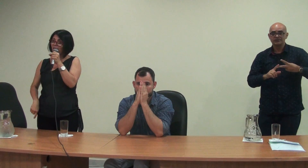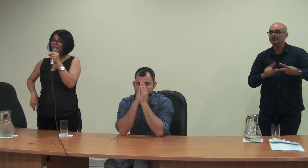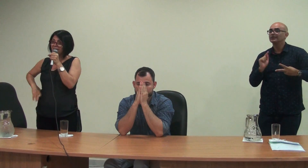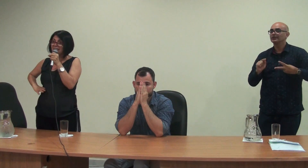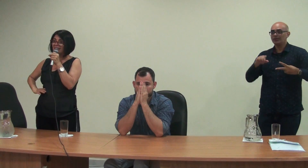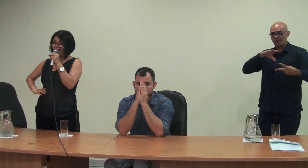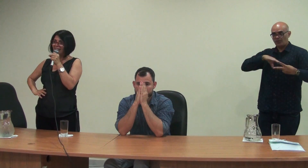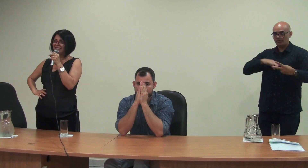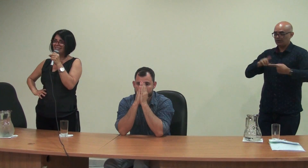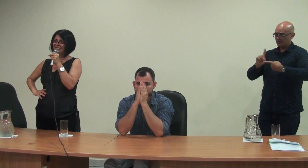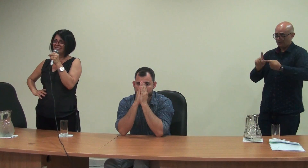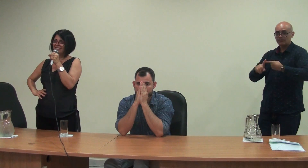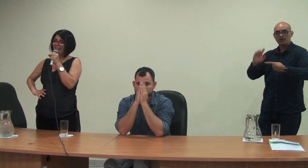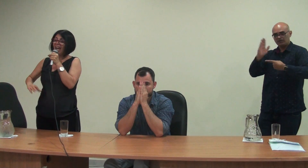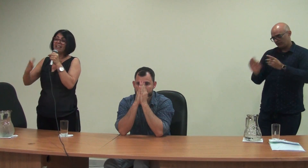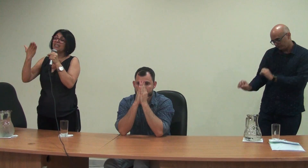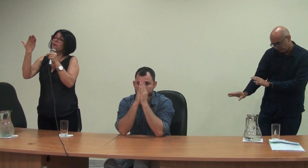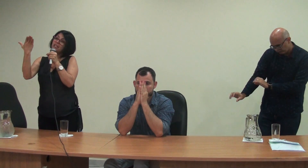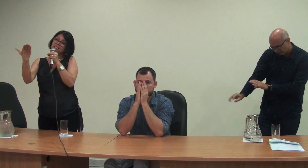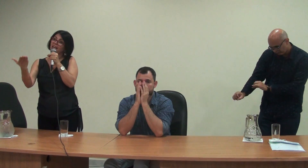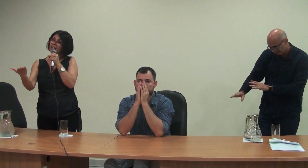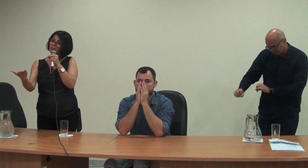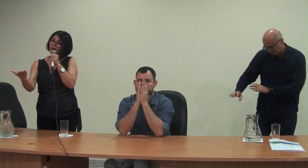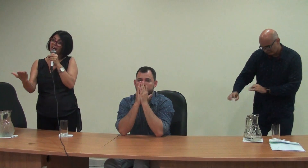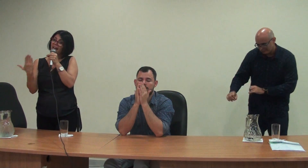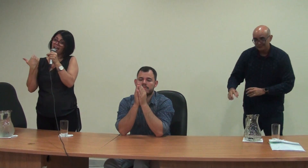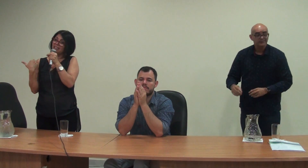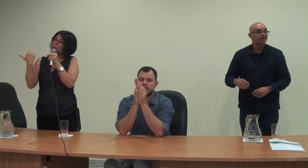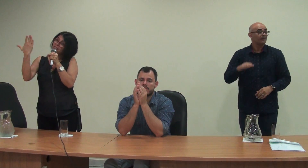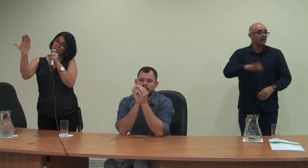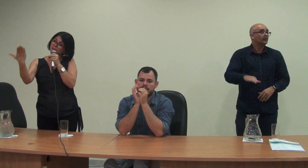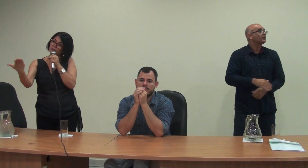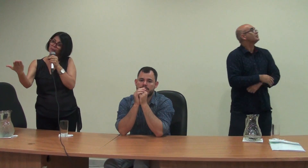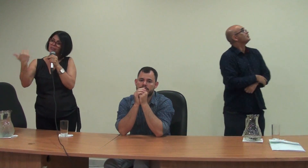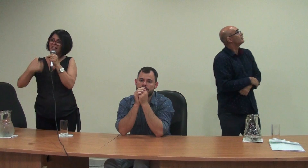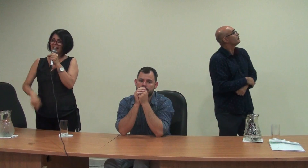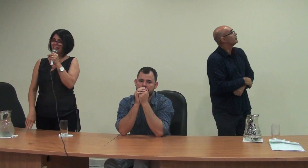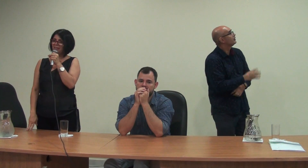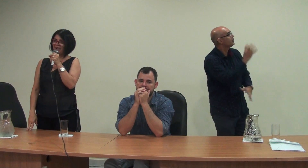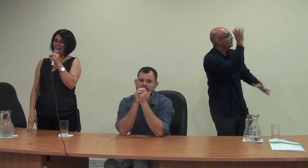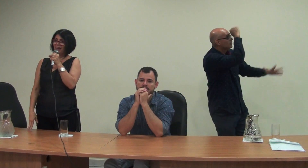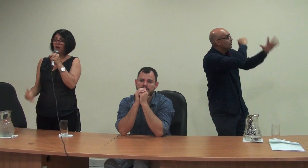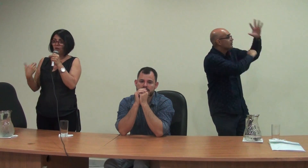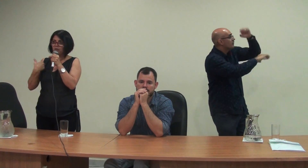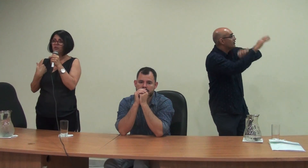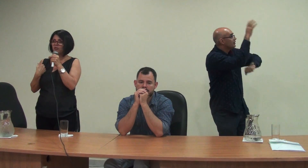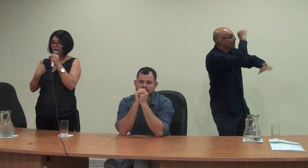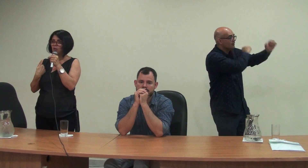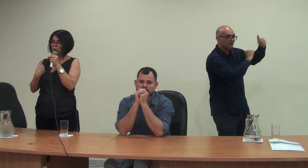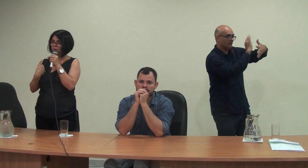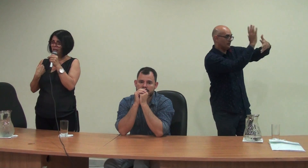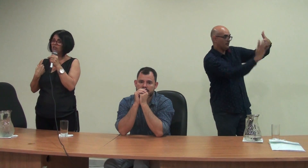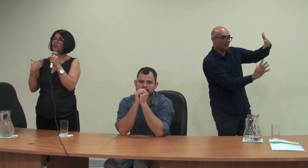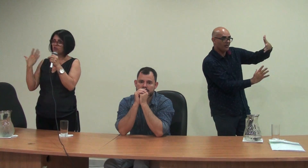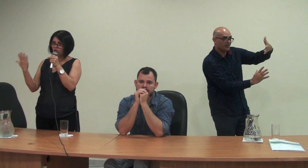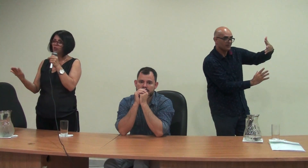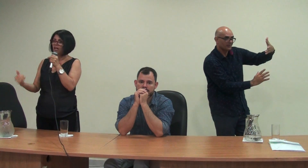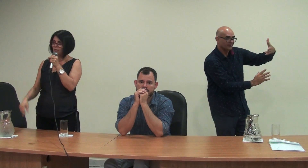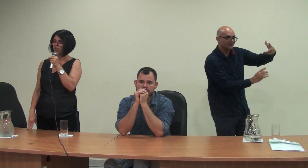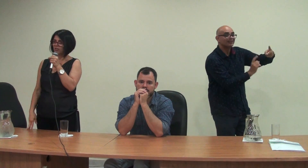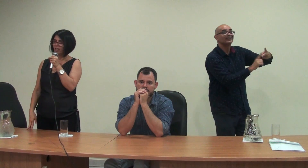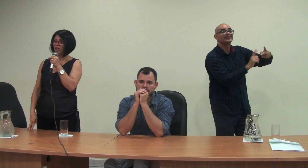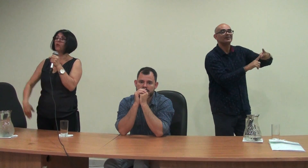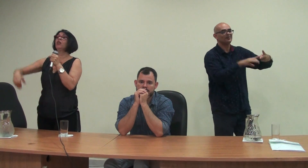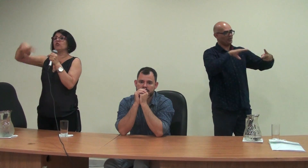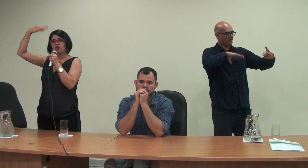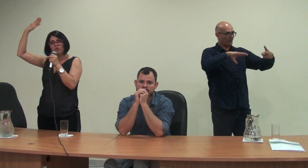Alfabetizá-la primeiro na língua de sinais. Ela tem que conhecer a língua, ela tem que conhecer a estrutura da língua. Nós não estudamos português, nós não